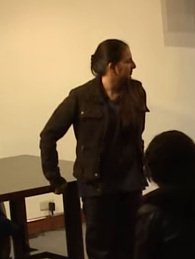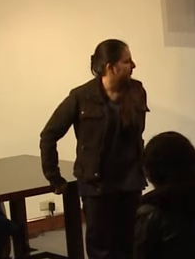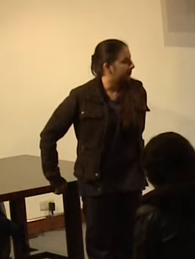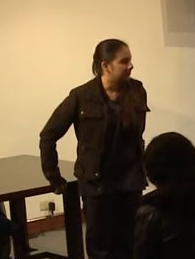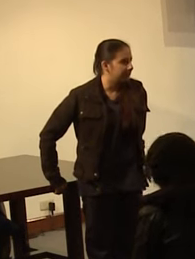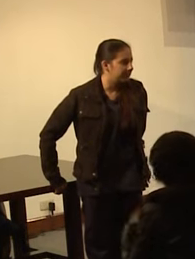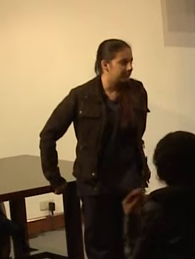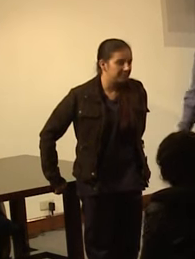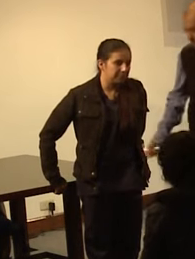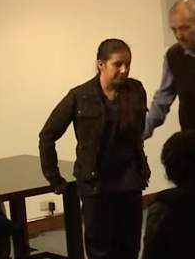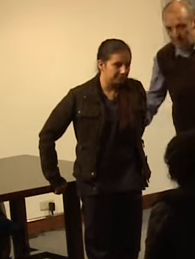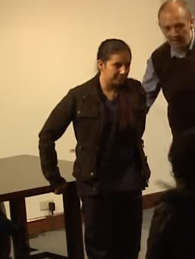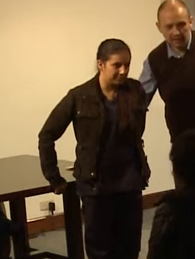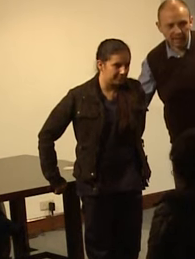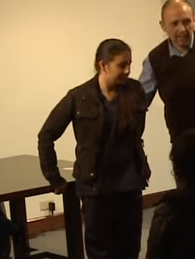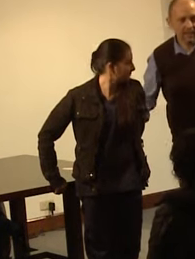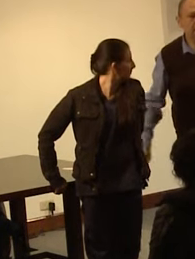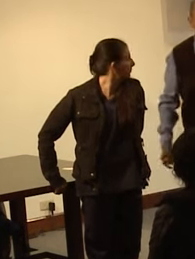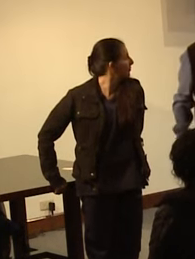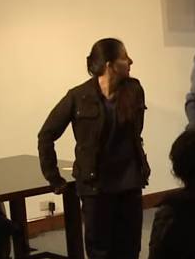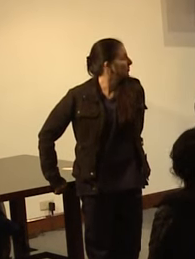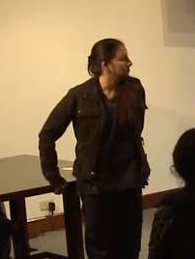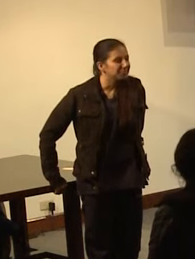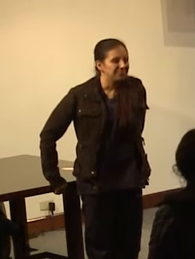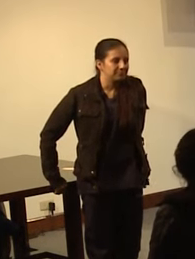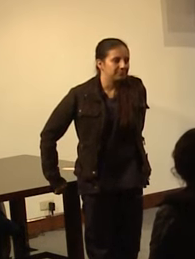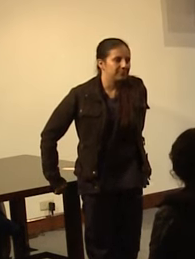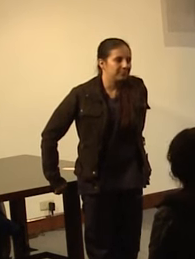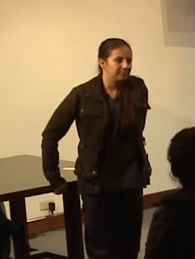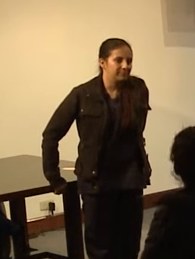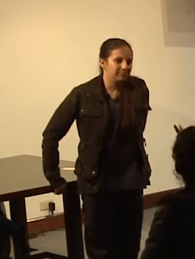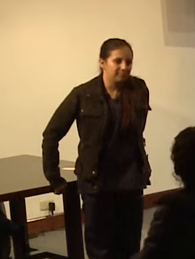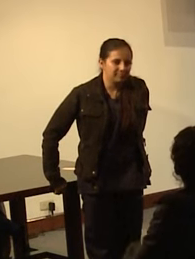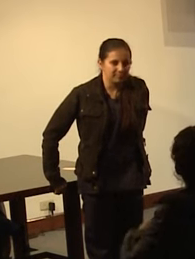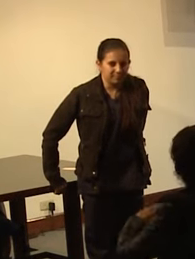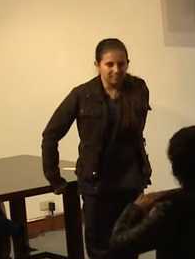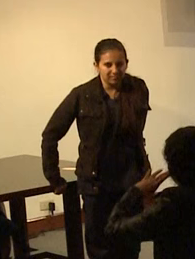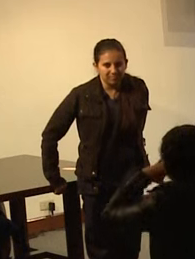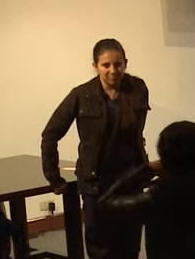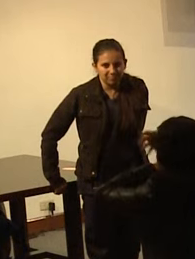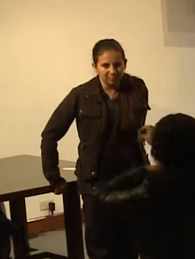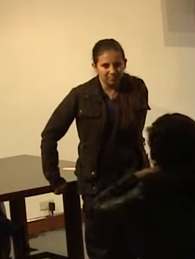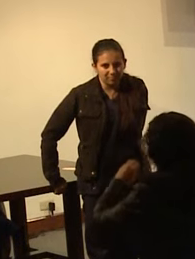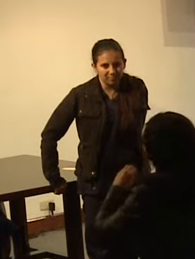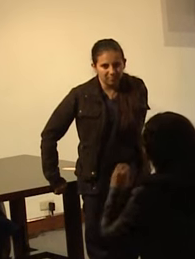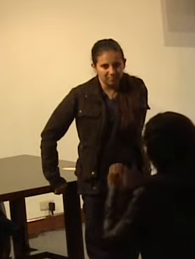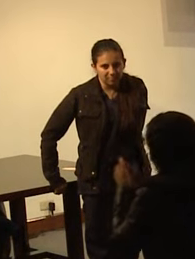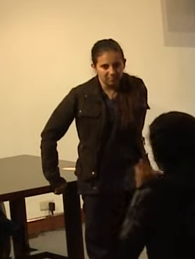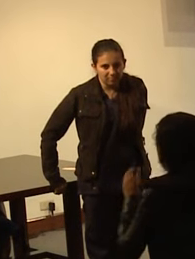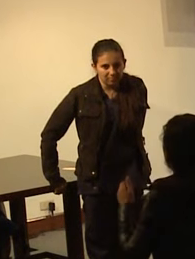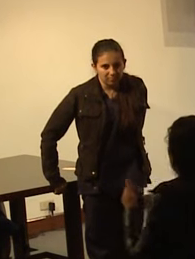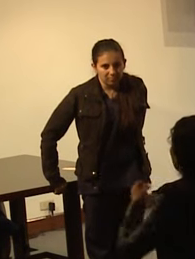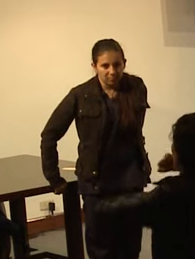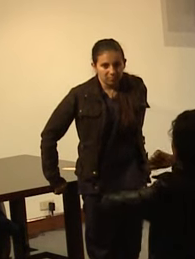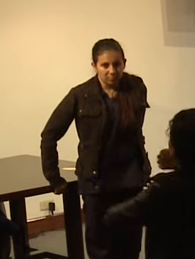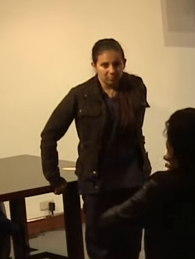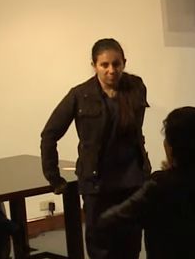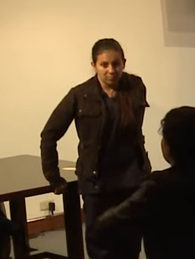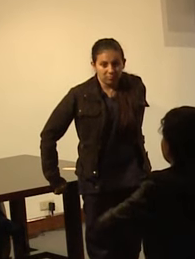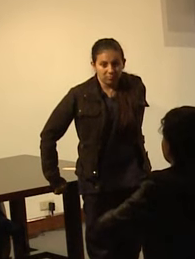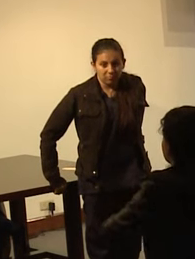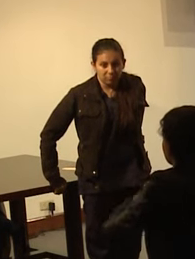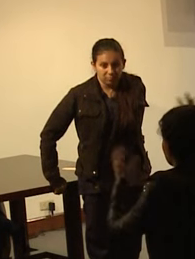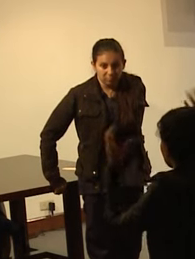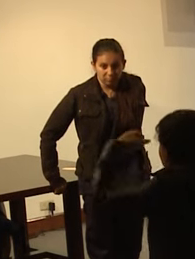¿Algo más? ¿La tienen clarísima? ¿Es al aire libre o hay algo que contiene? ¿Que contenga?